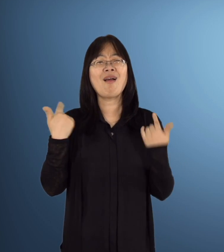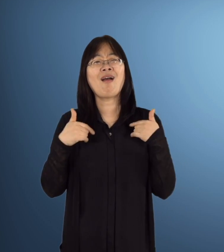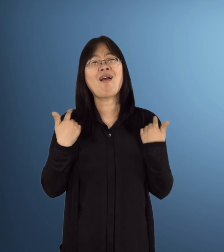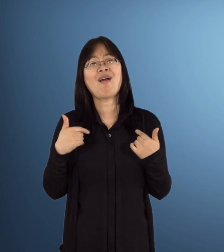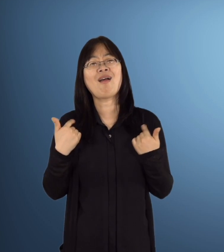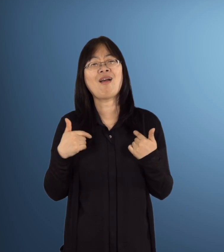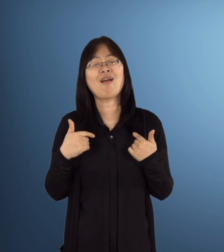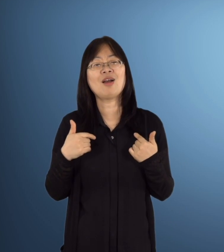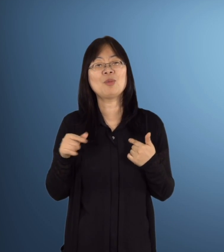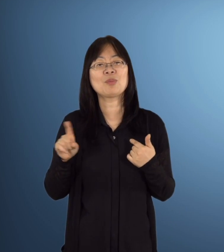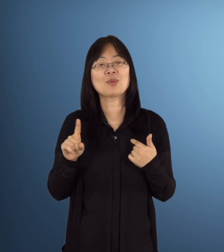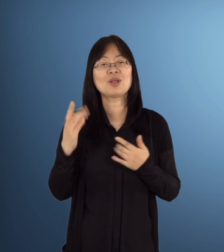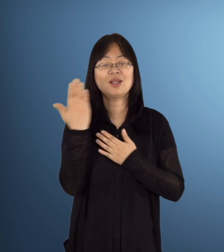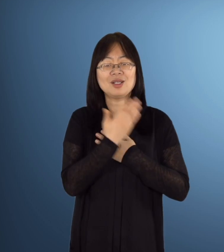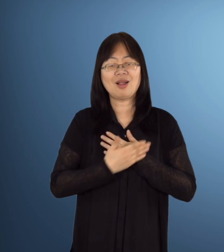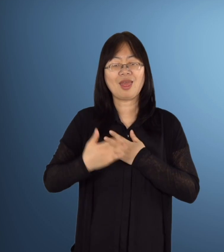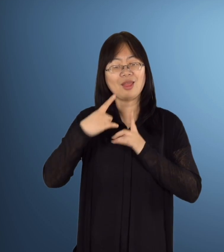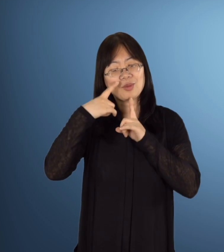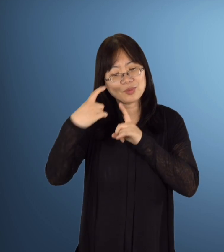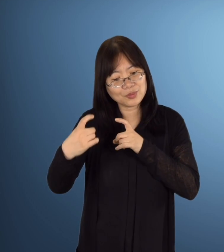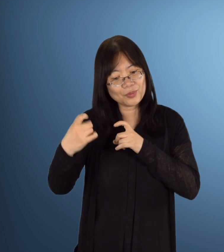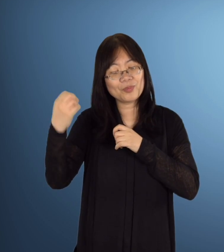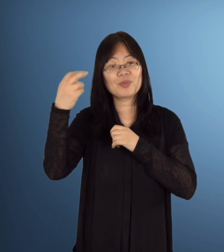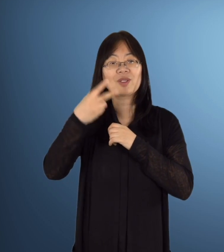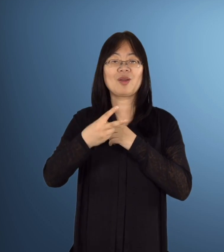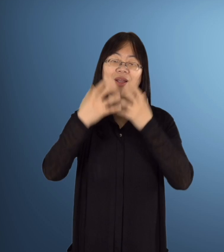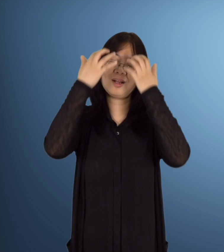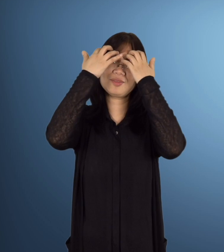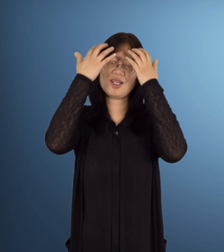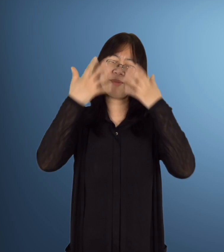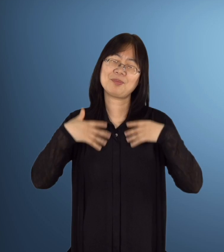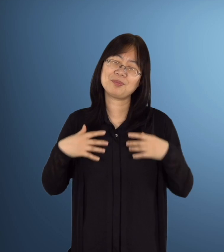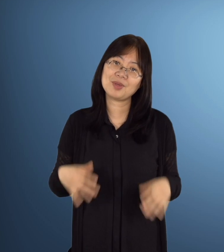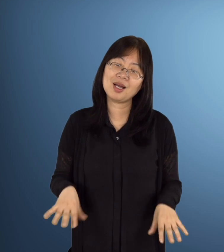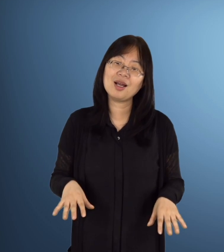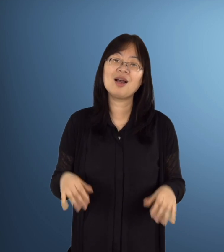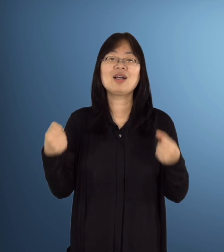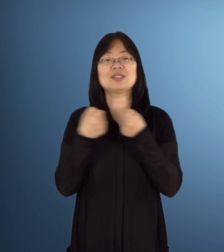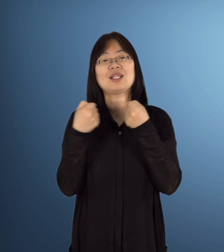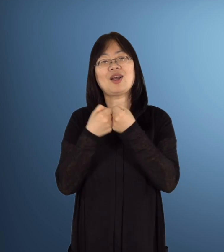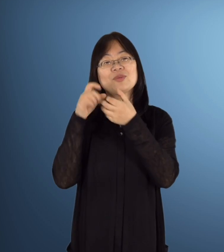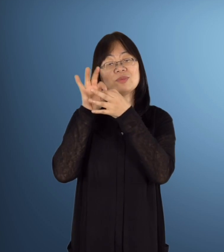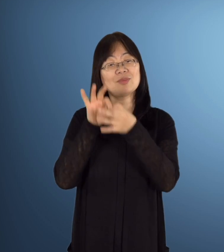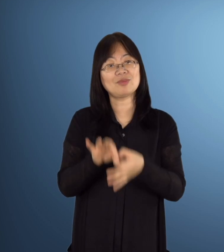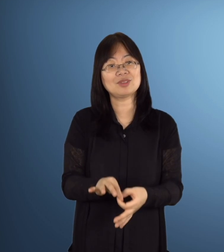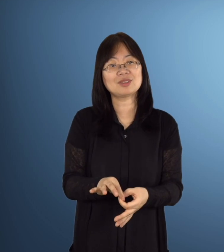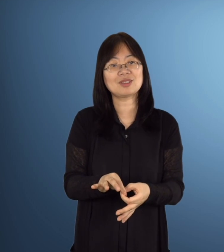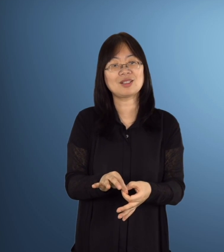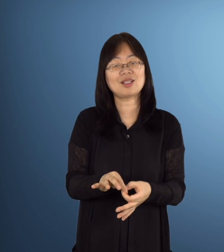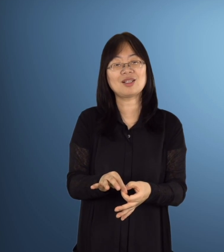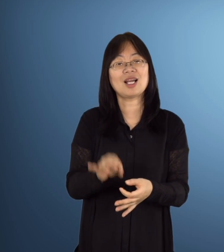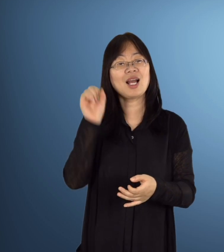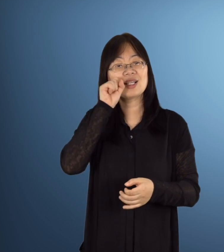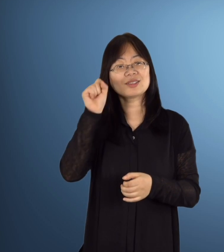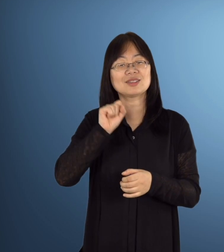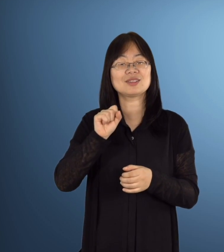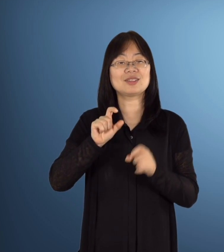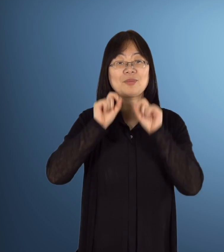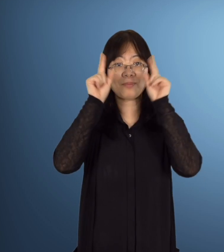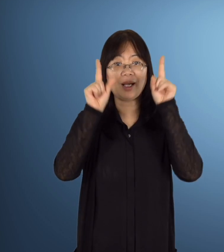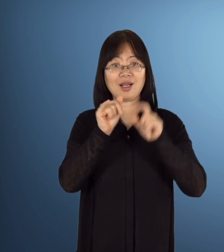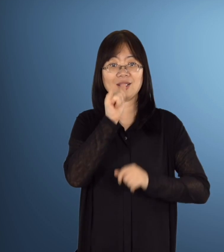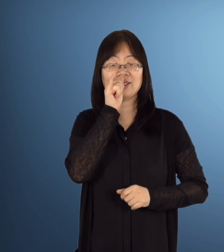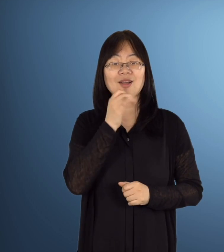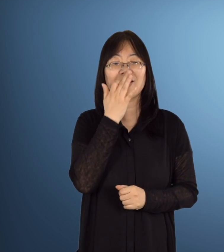매일 육체의 유혹과 고단한 피로와 싸우면서 이른 새벽을 깨우는